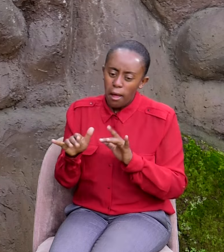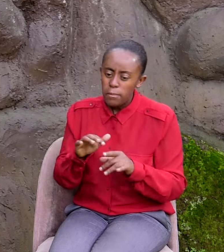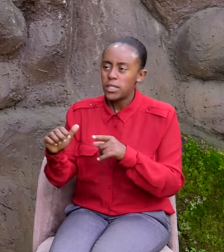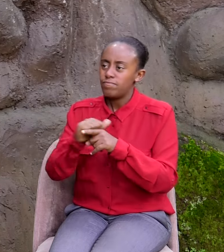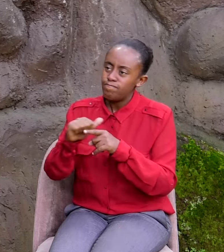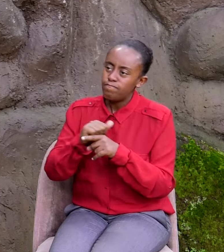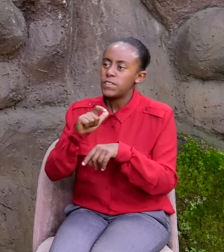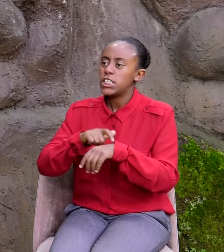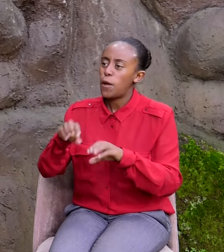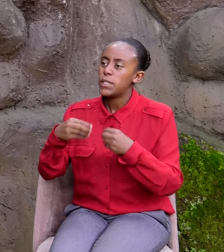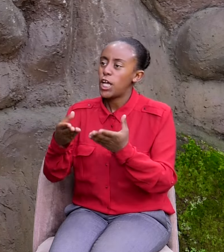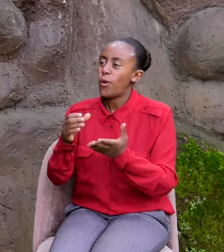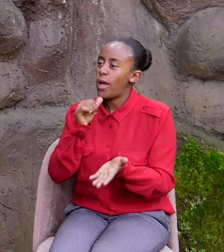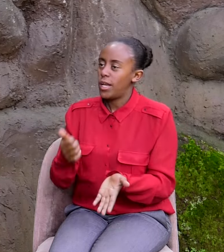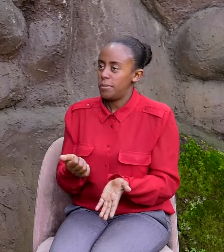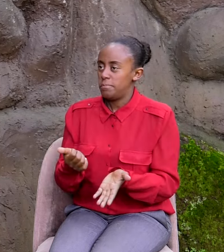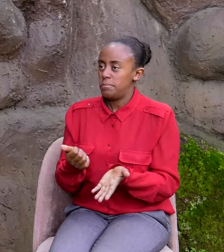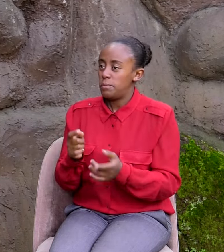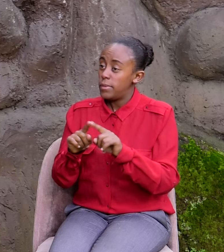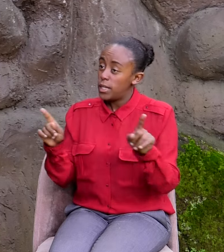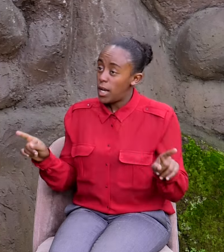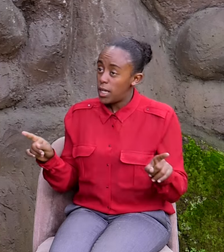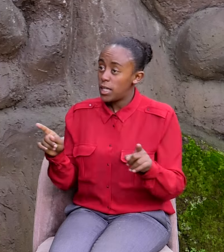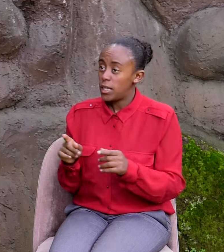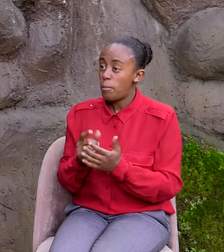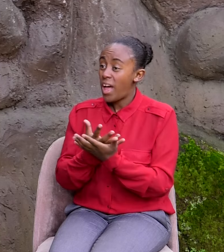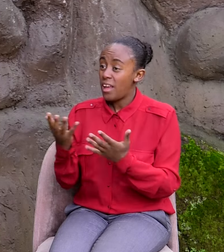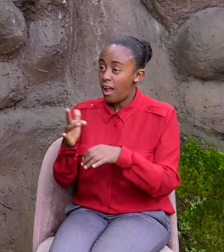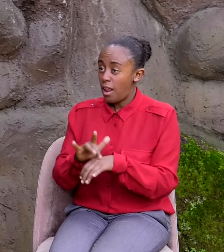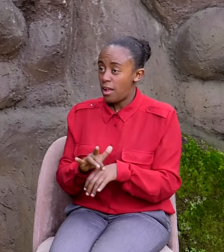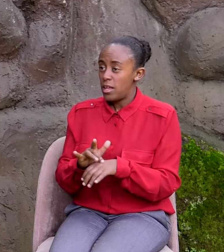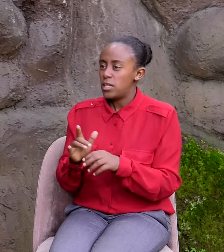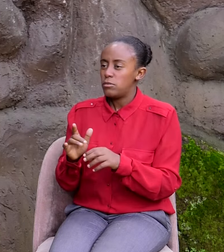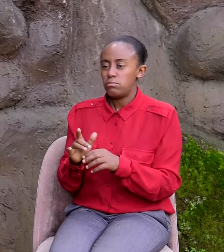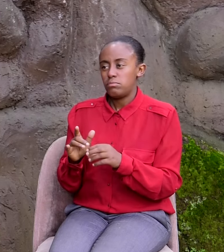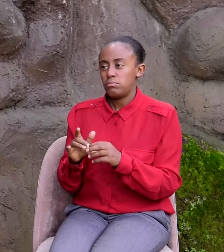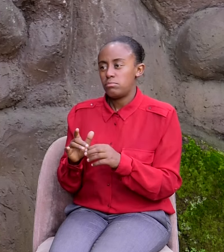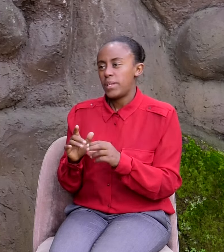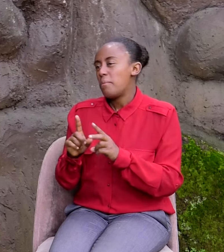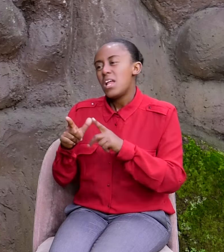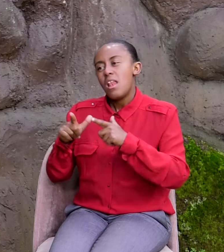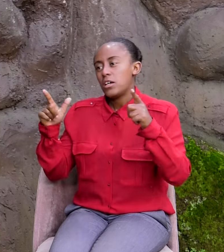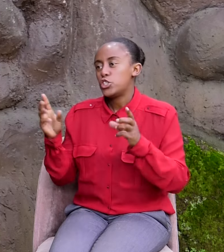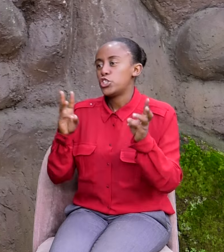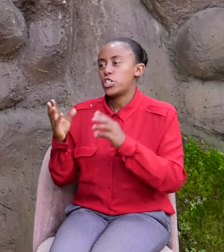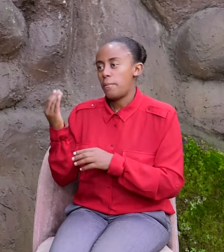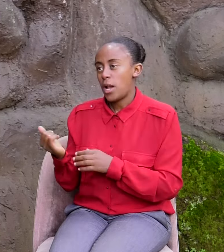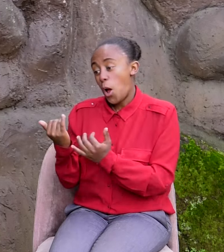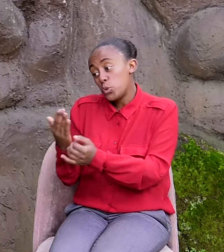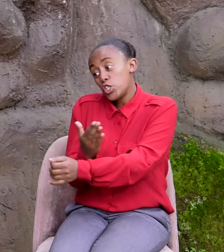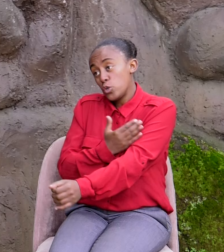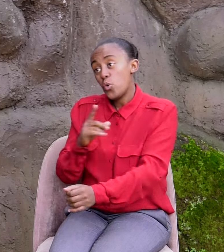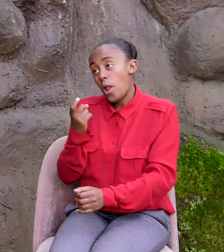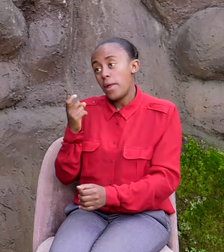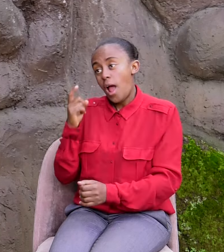ለታይፒንግ ጊዜ የምትሰጠው አይደለም። እና በተለይ ማቴሪያል ላይ ትልቅ ችግር ነበረ። አሁን ተሻሽሎ ይሆናል